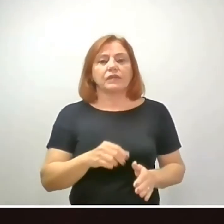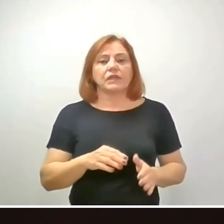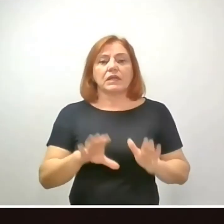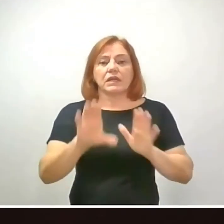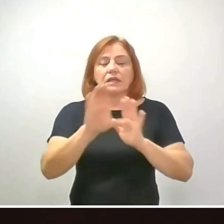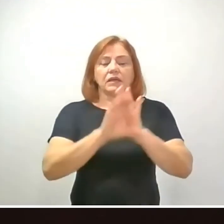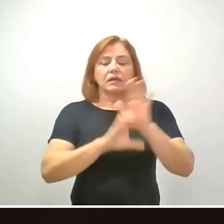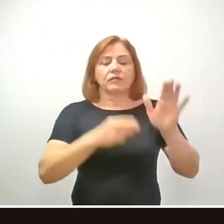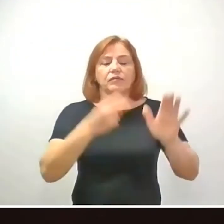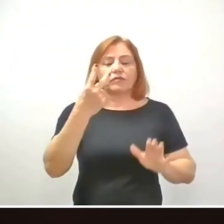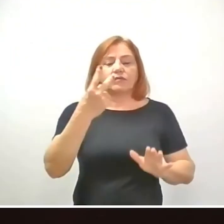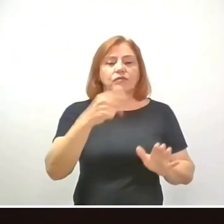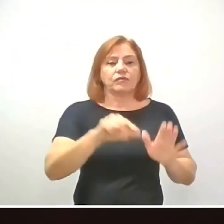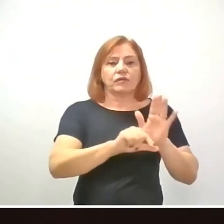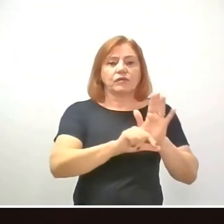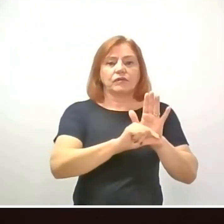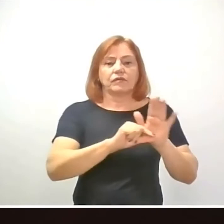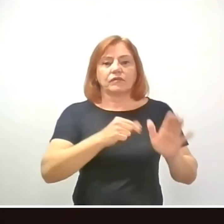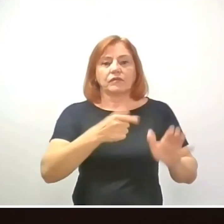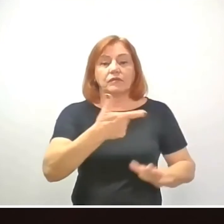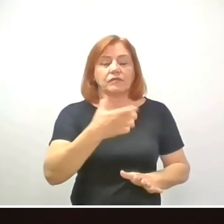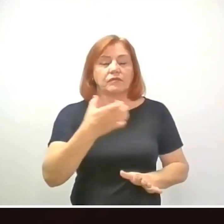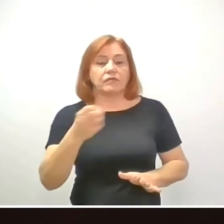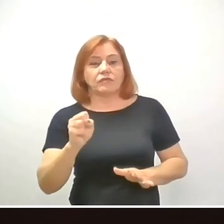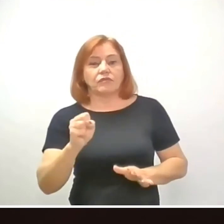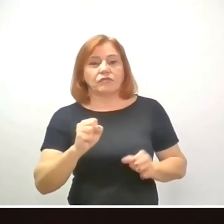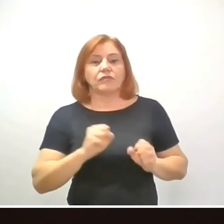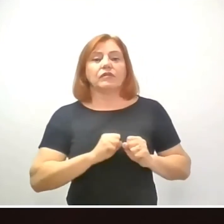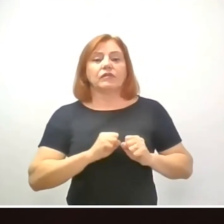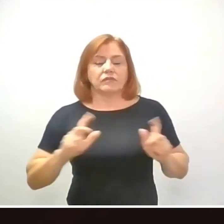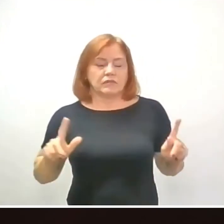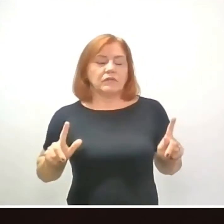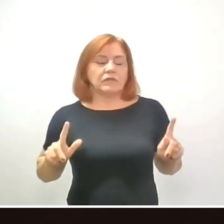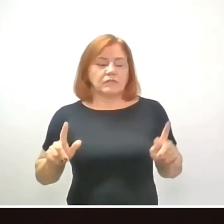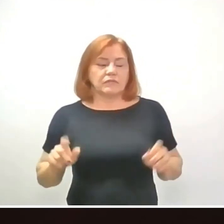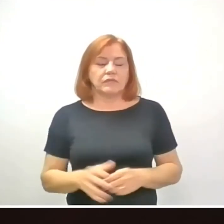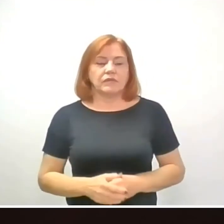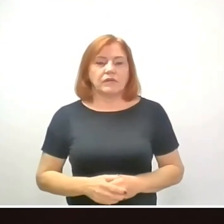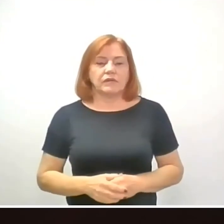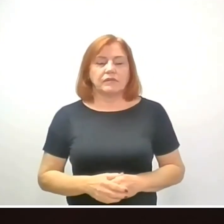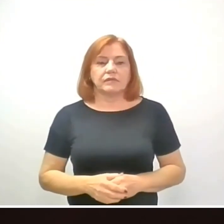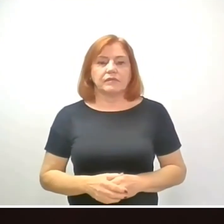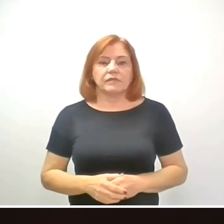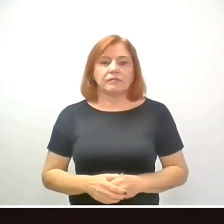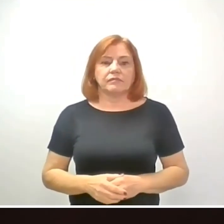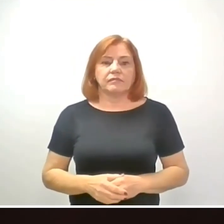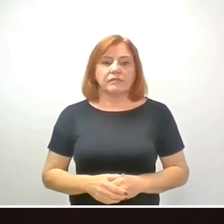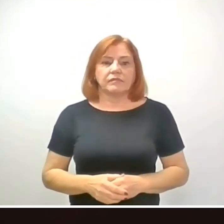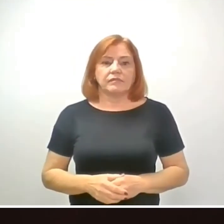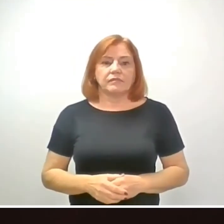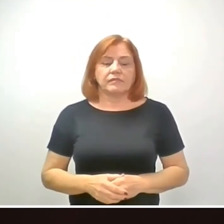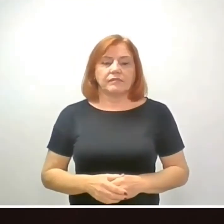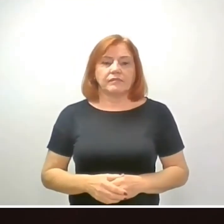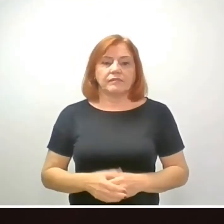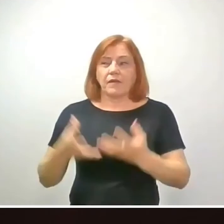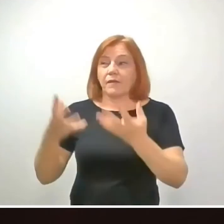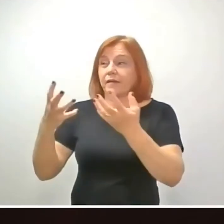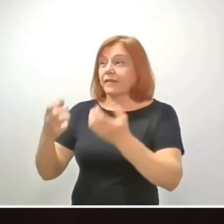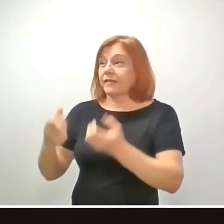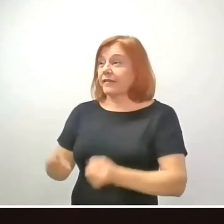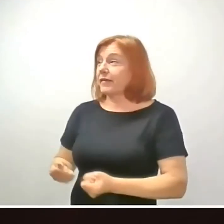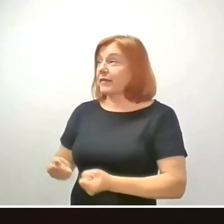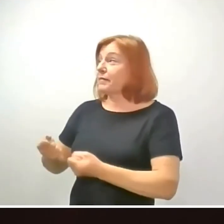28. Assim como também eu recebi de meu Pai, dar-lhe-ei ainda a estrela da